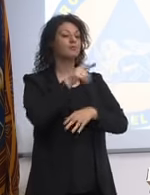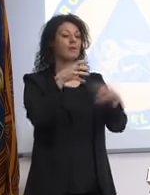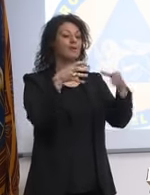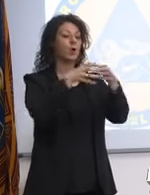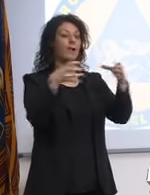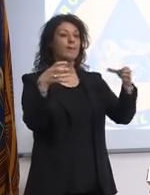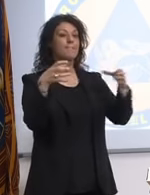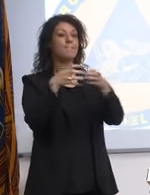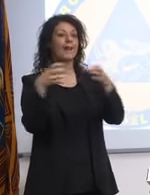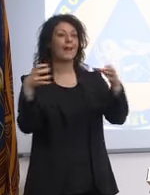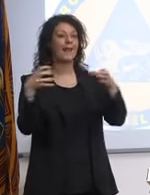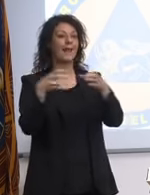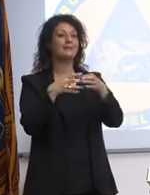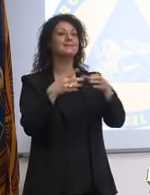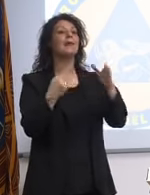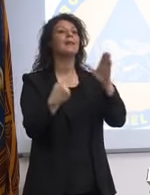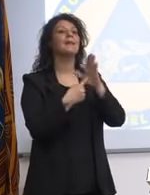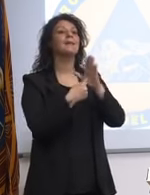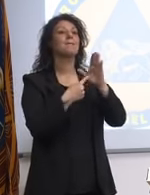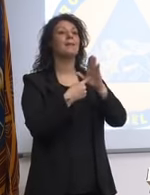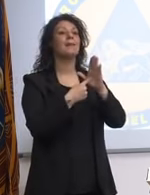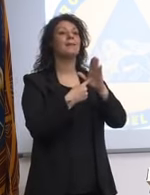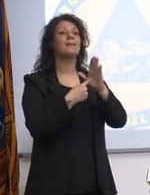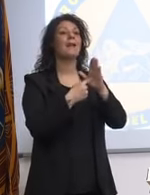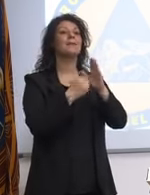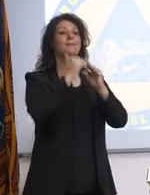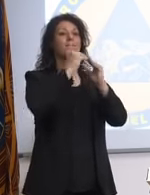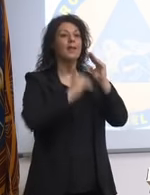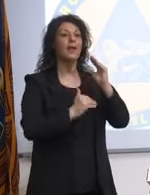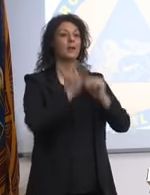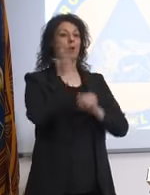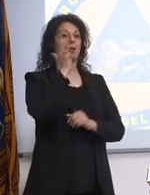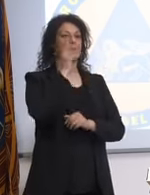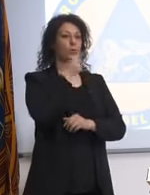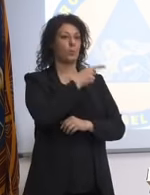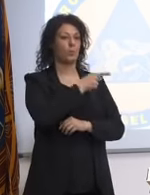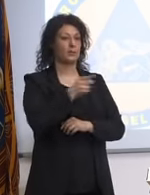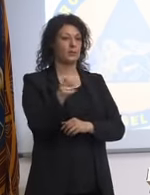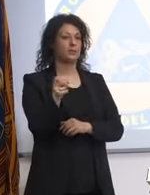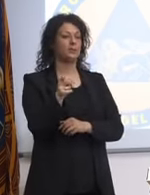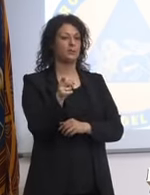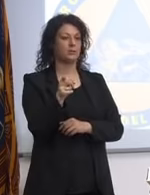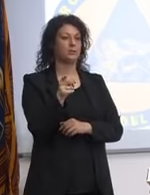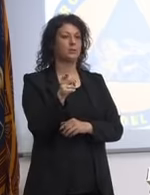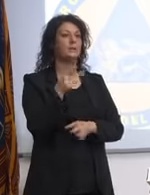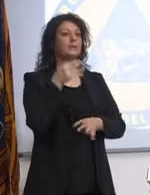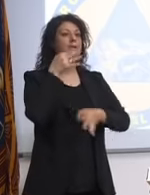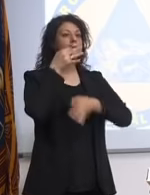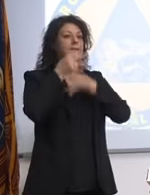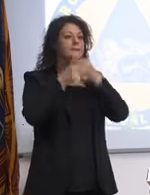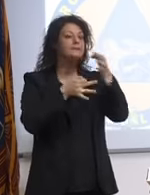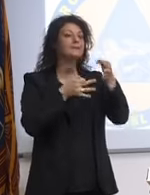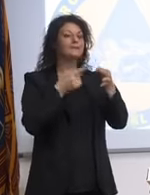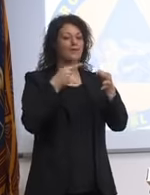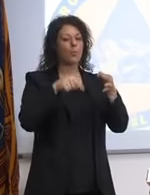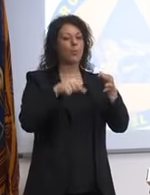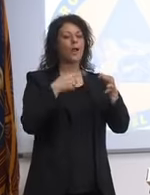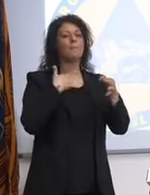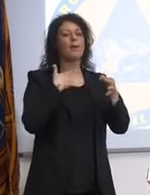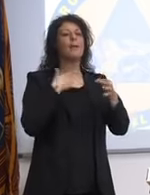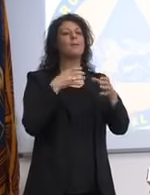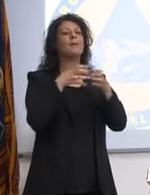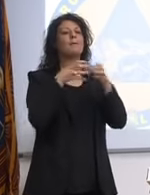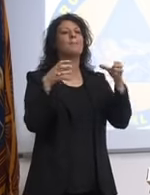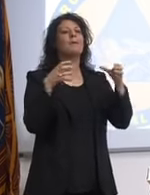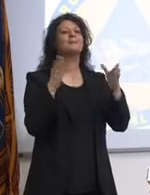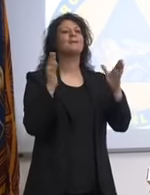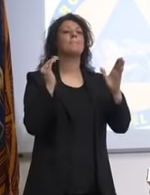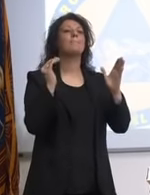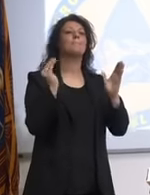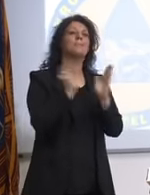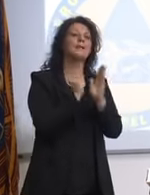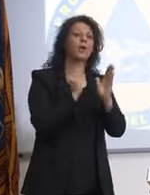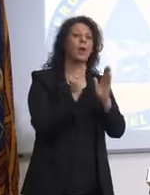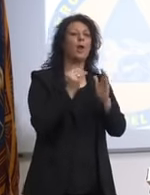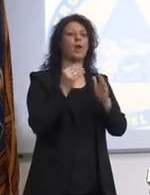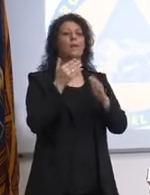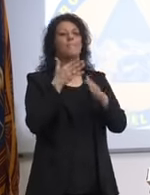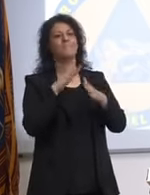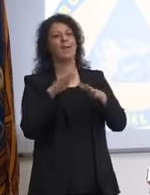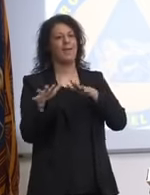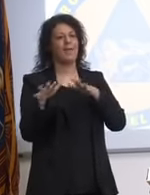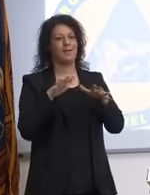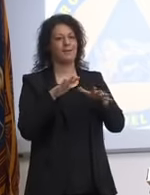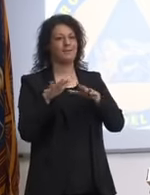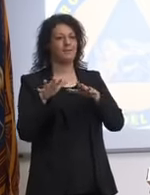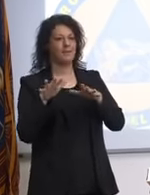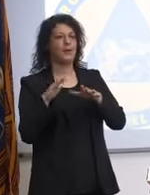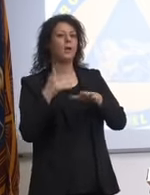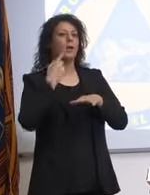quindi il modello di sviluppo non è fordista, ma è un modello del distretto industriale diffuso, della piccola e media impresa. Dobbiamo pensare alle nostre imprese,